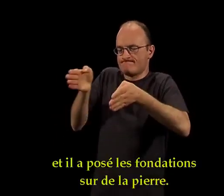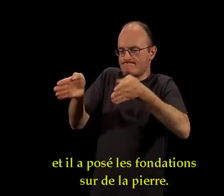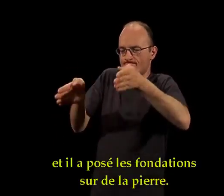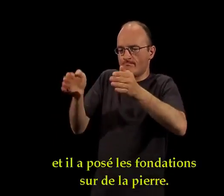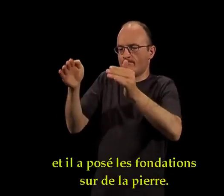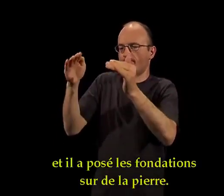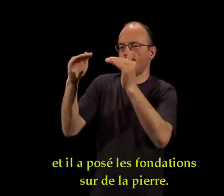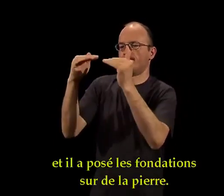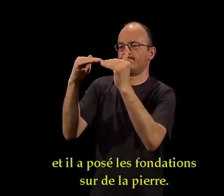pierre.